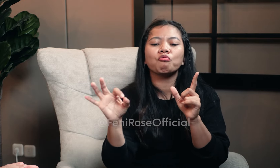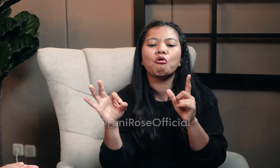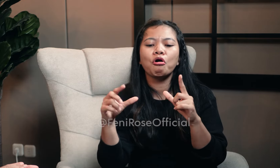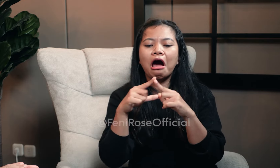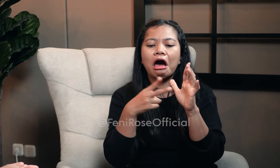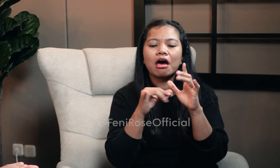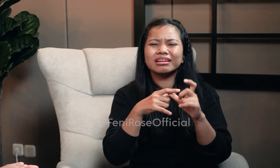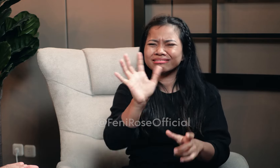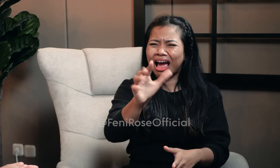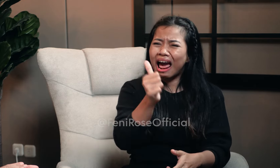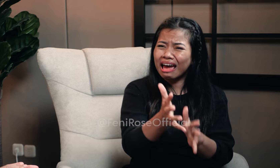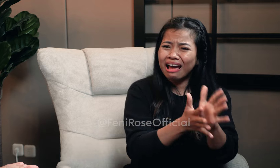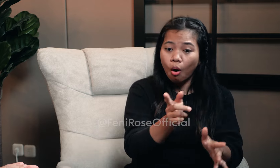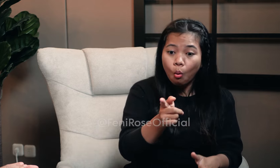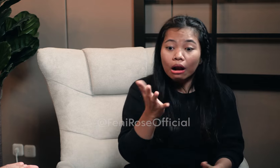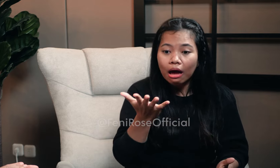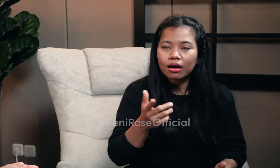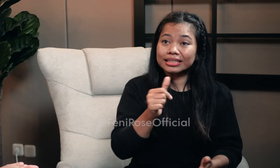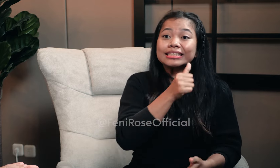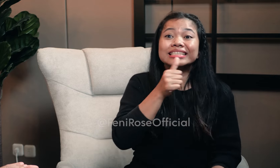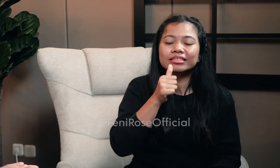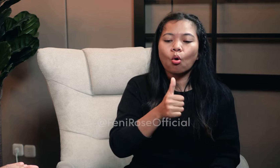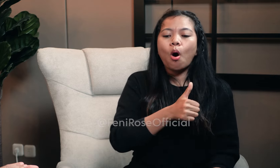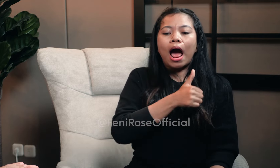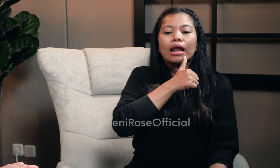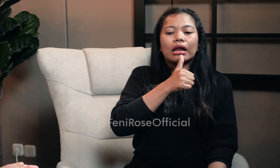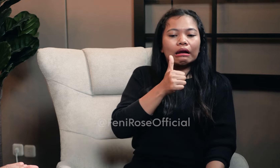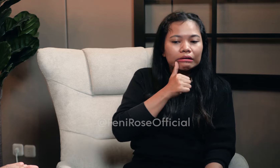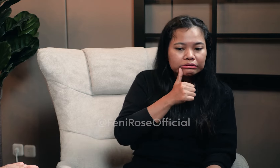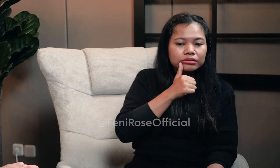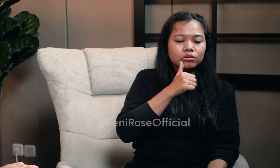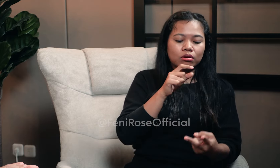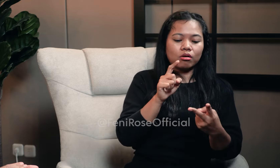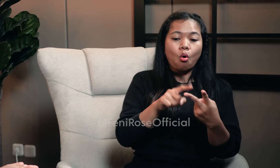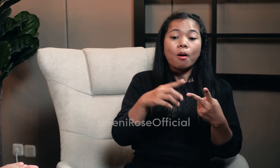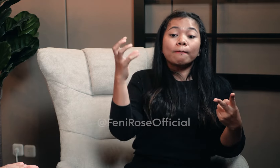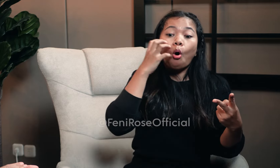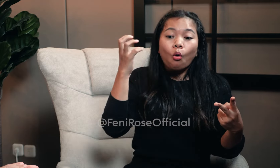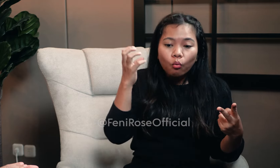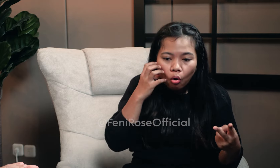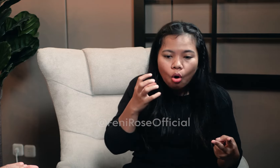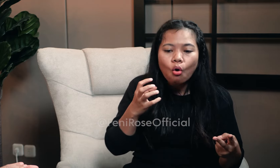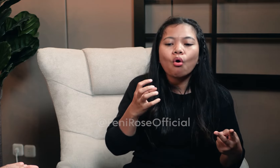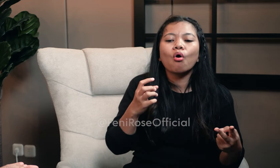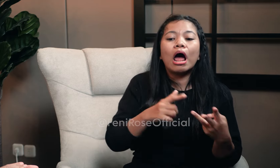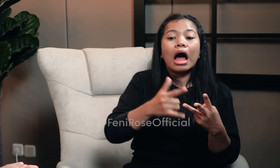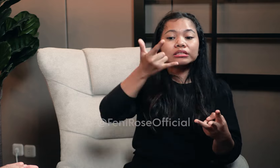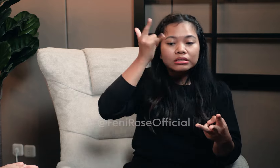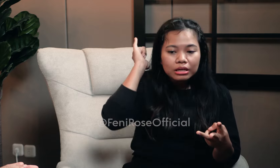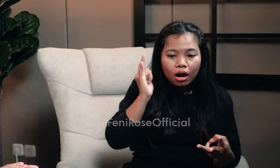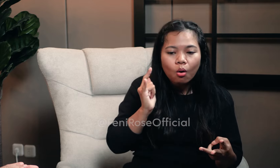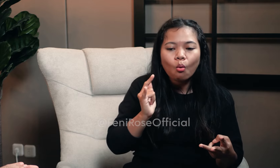Prabowo atau Pak Anis ada yang dieja tapi kalau lebih mudah ada bahasa isyaratnya atau nama panggilnya dari